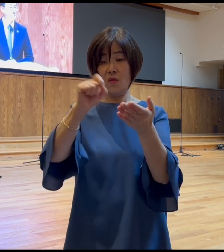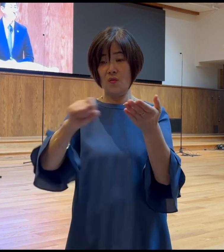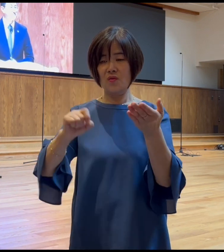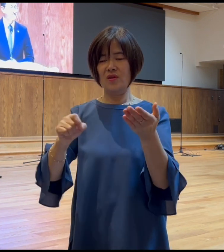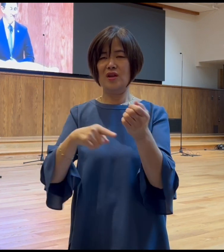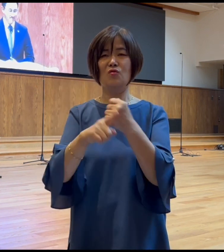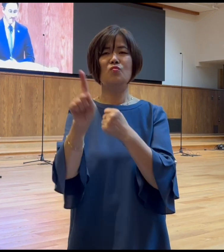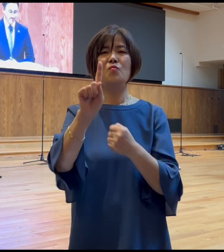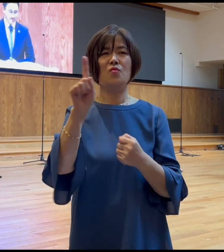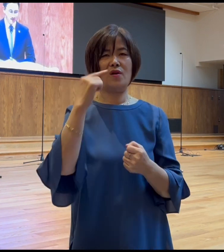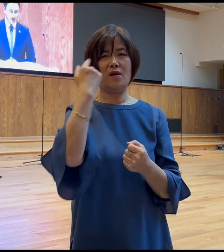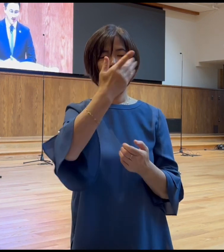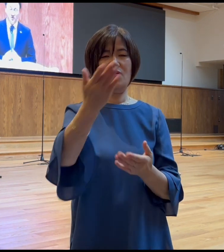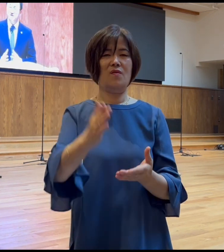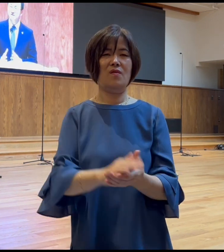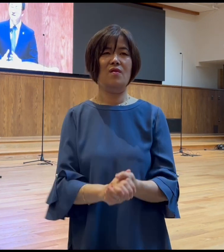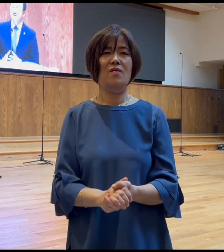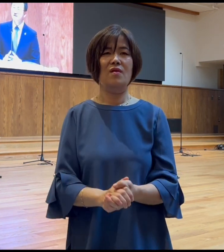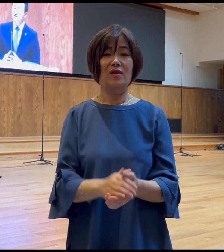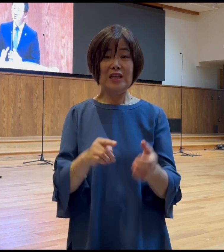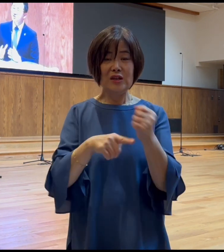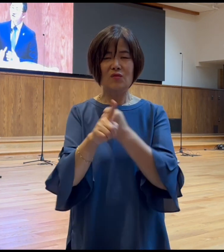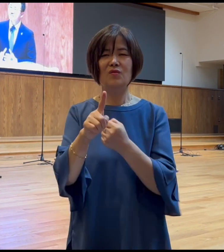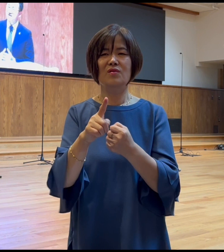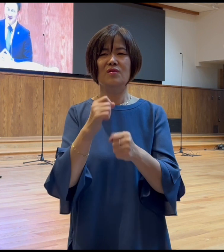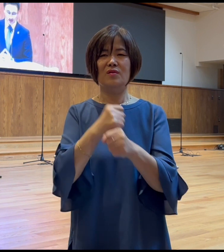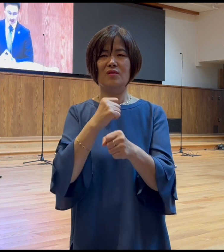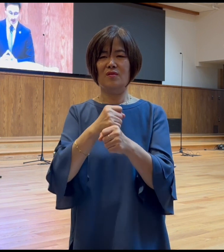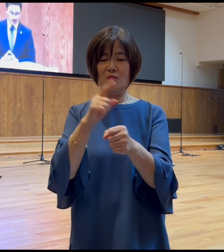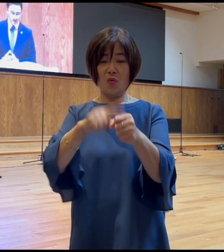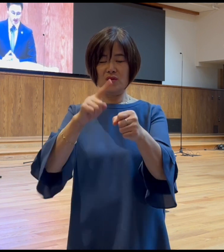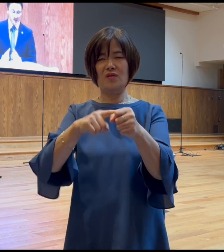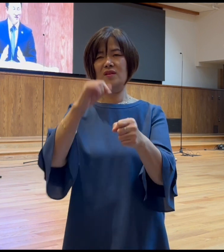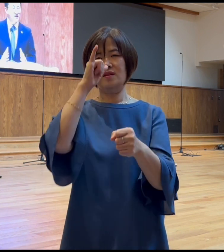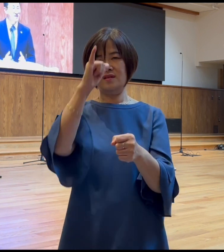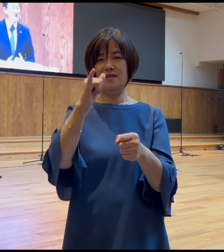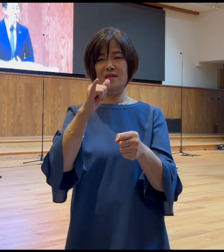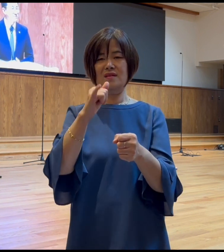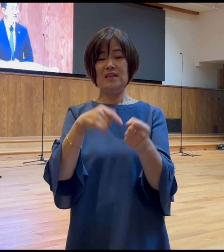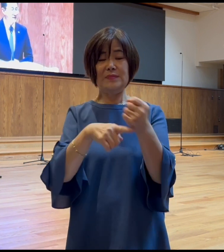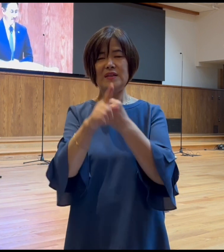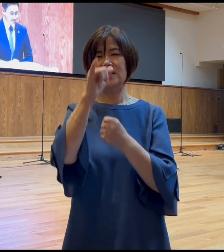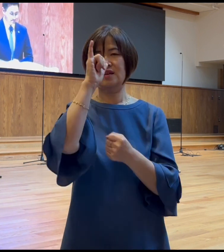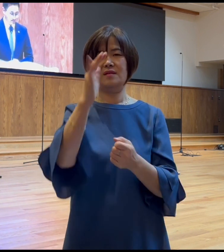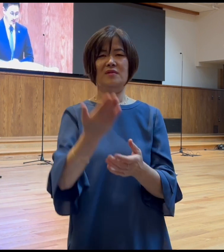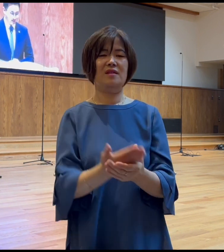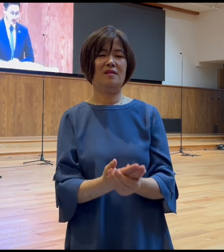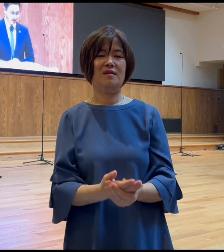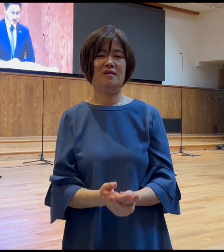사용했을까요? 그것은 의도적인 메시지, 의미가 있기 때문입니다.